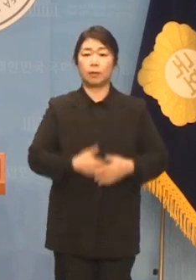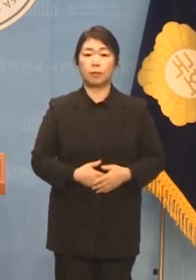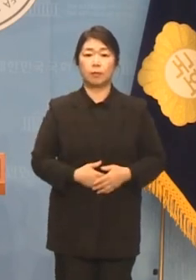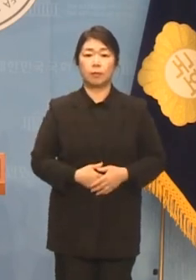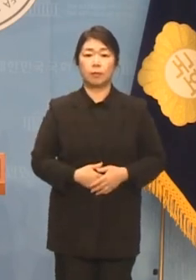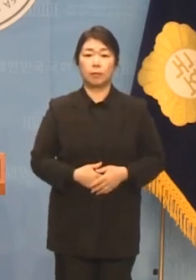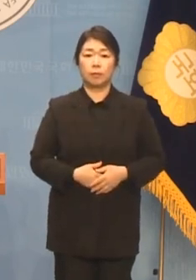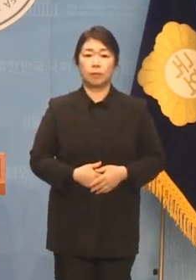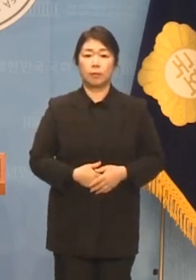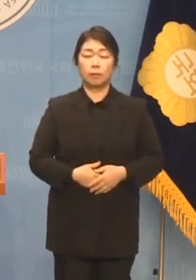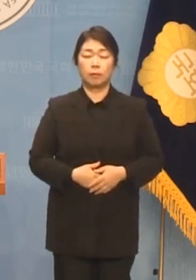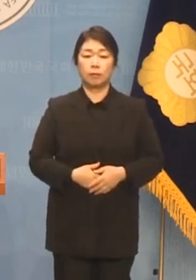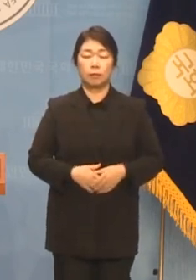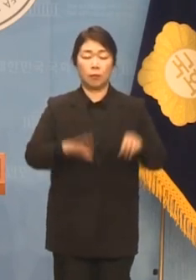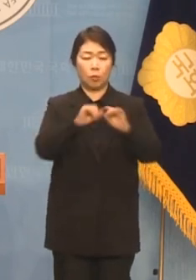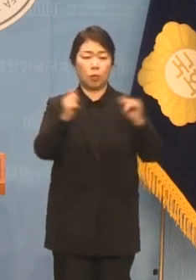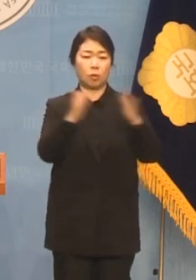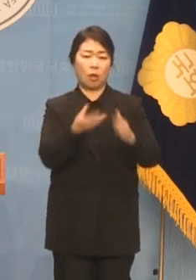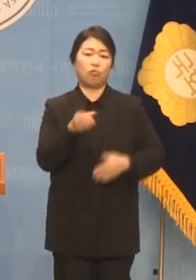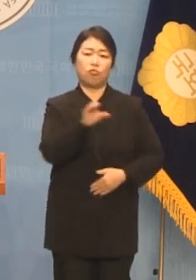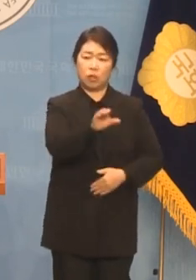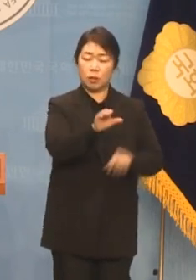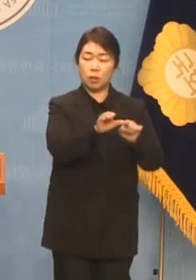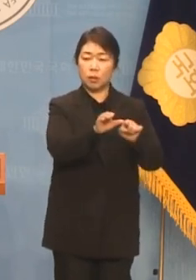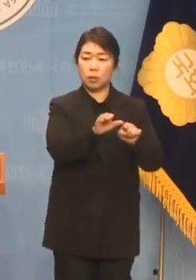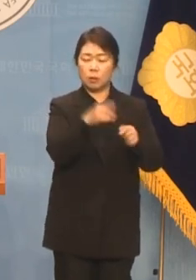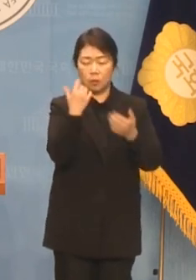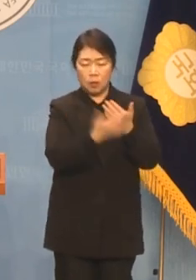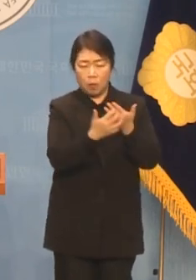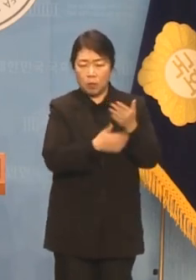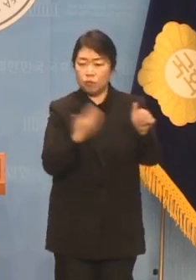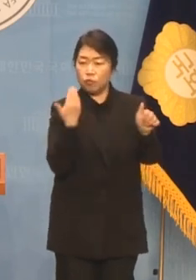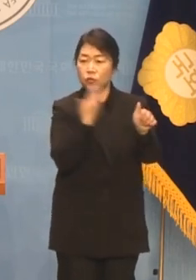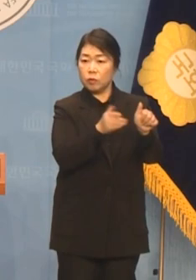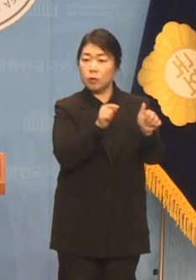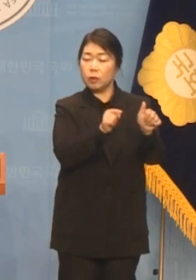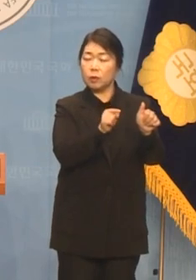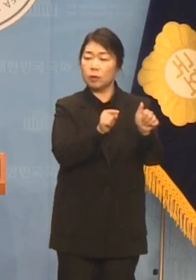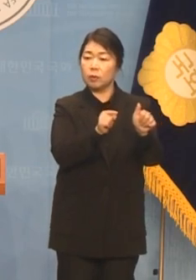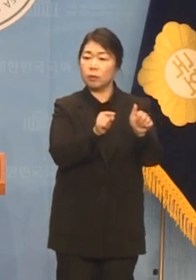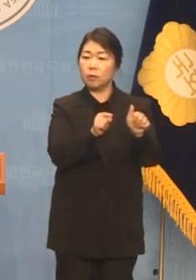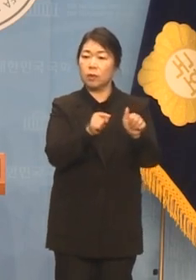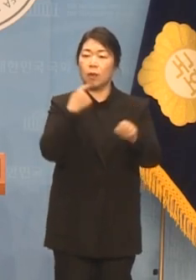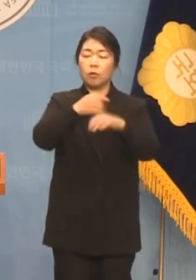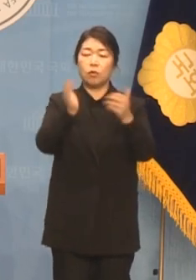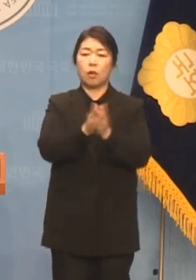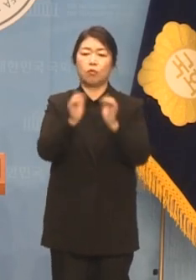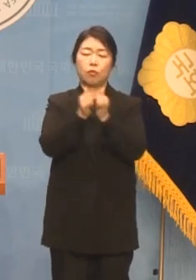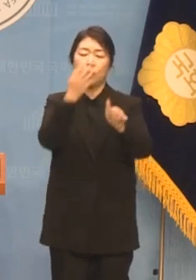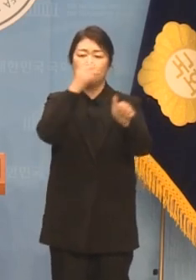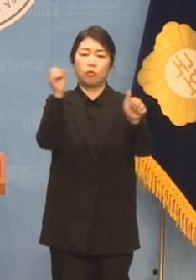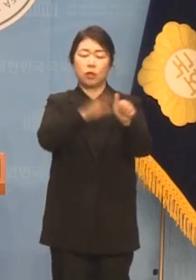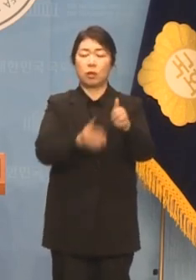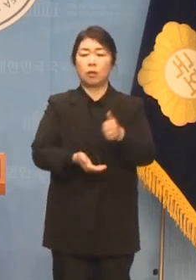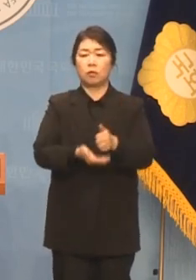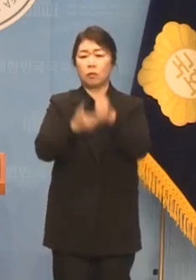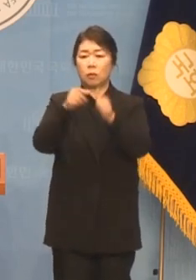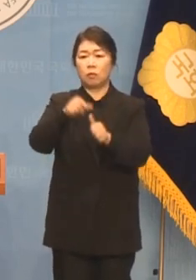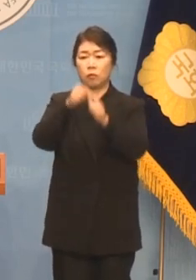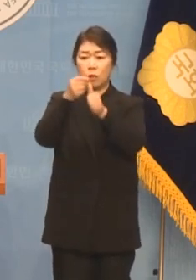하겠습니다 부동산 투기 꼼수 증여 민주당의 국민 무시 공천을 심판해